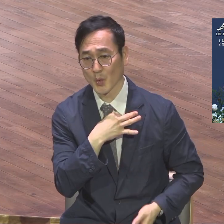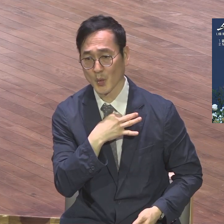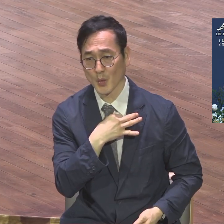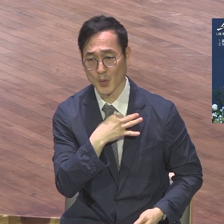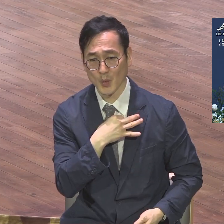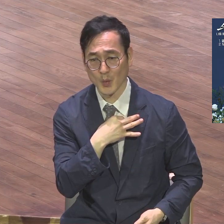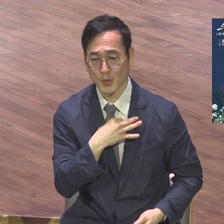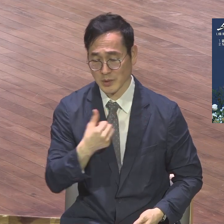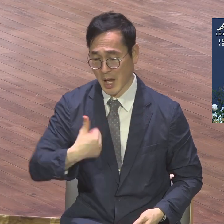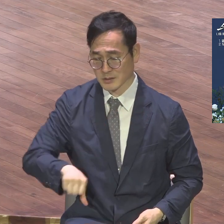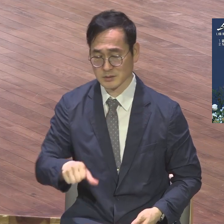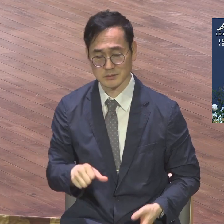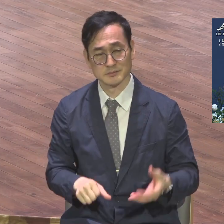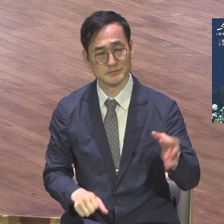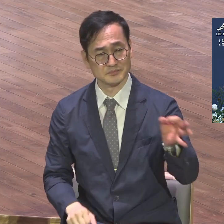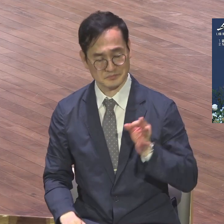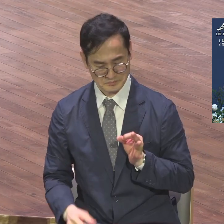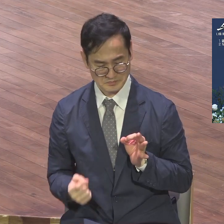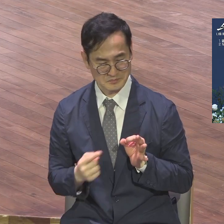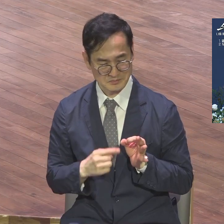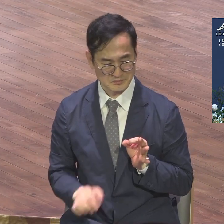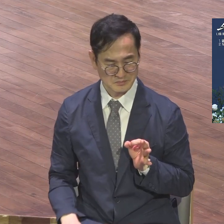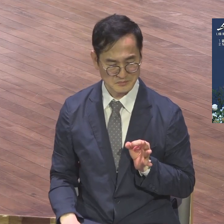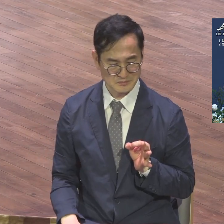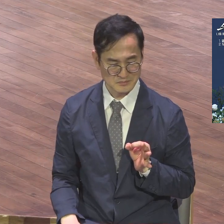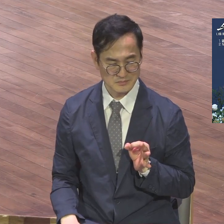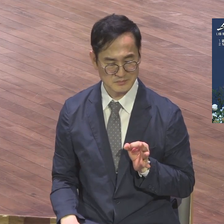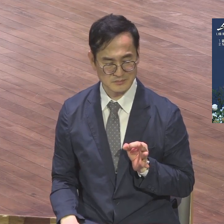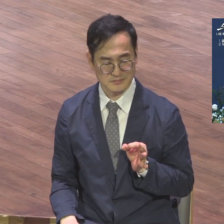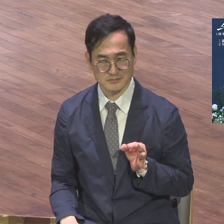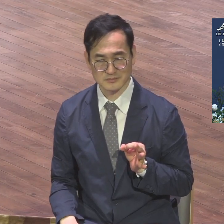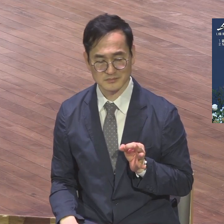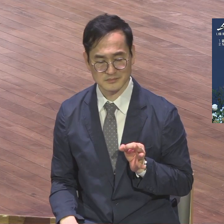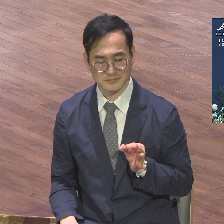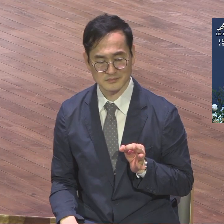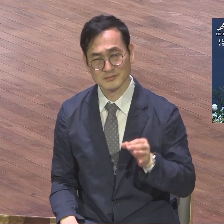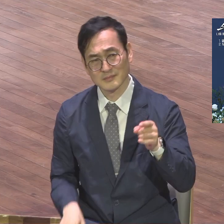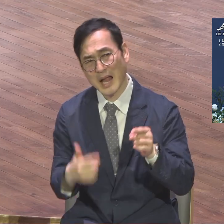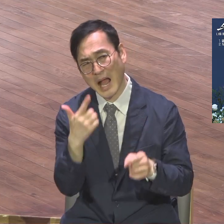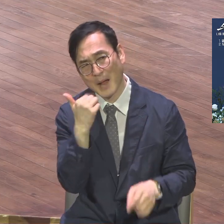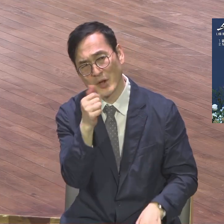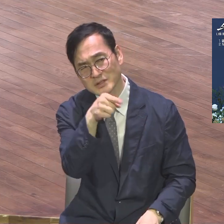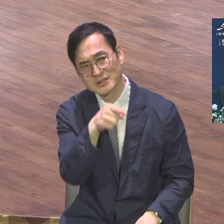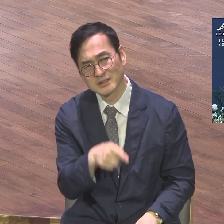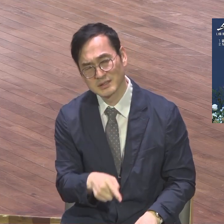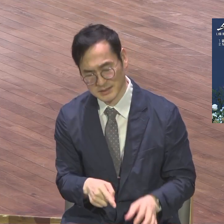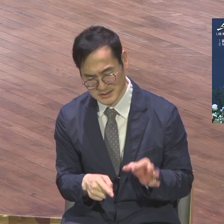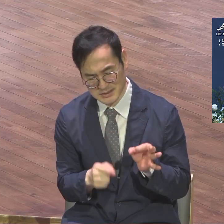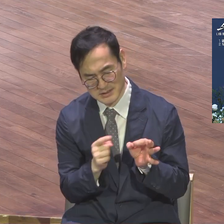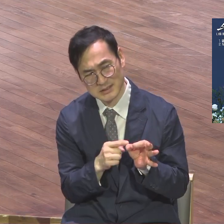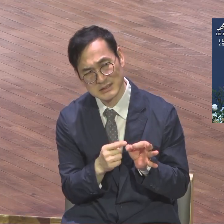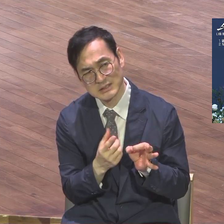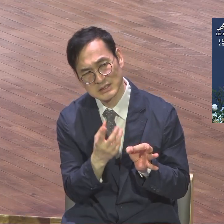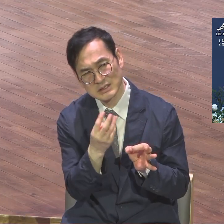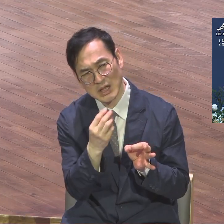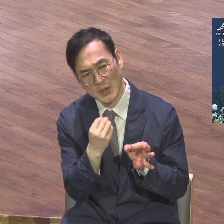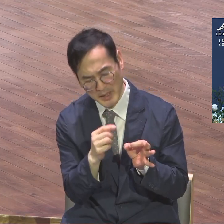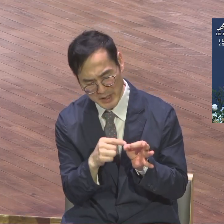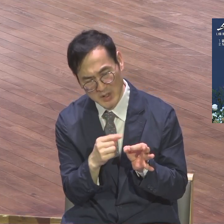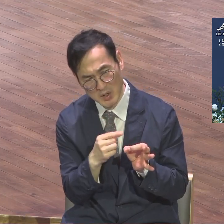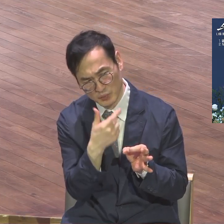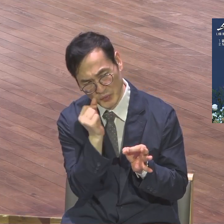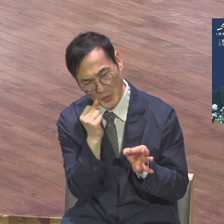그런데 그 자식이 자기가 자꾸 아버지에 대해서 계산하면 누가 손해요? 지만